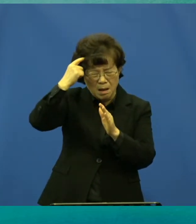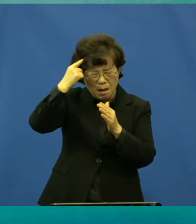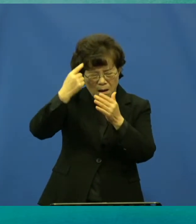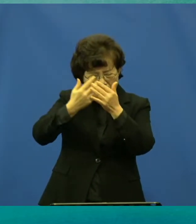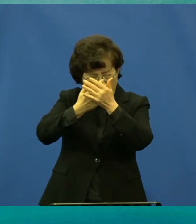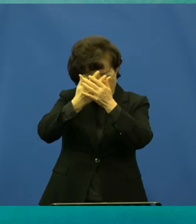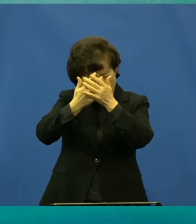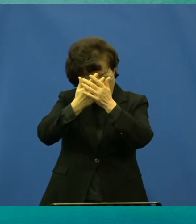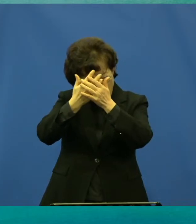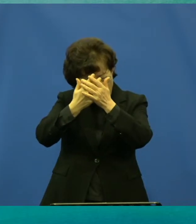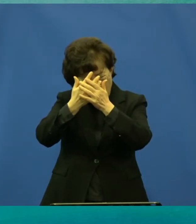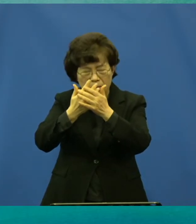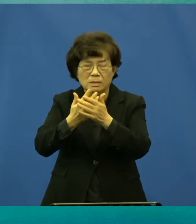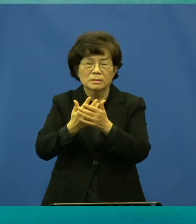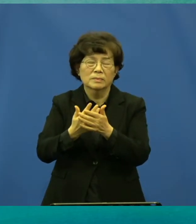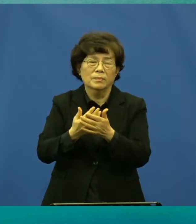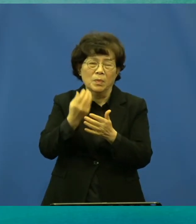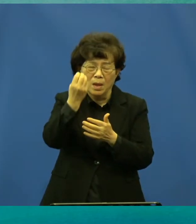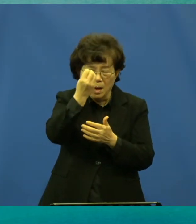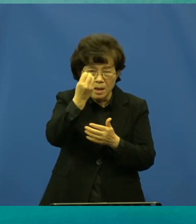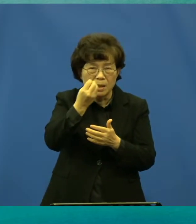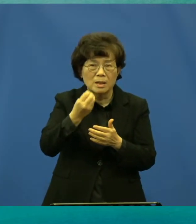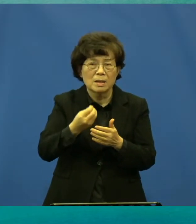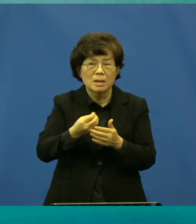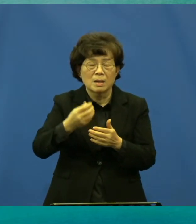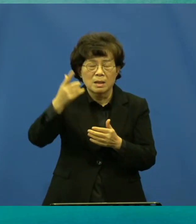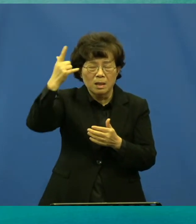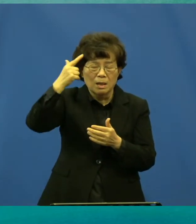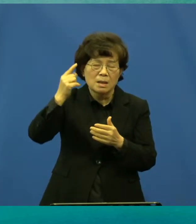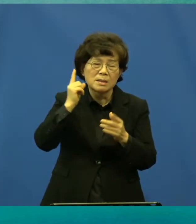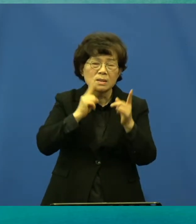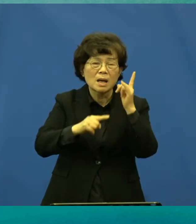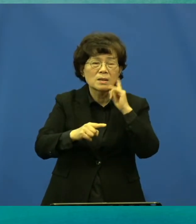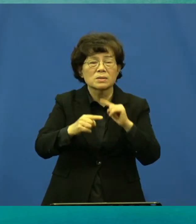이 중동의 태양은 자칫하면 화상을 당합니다.